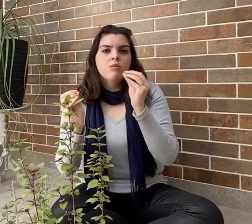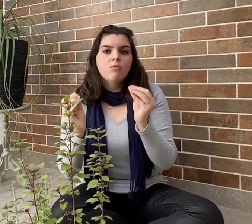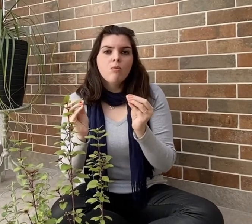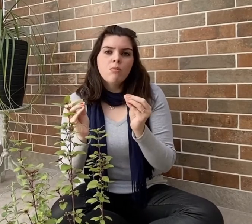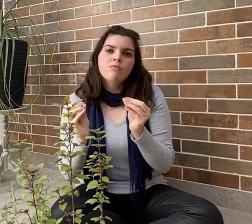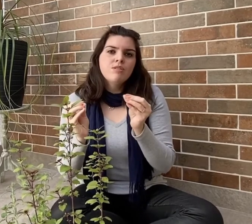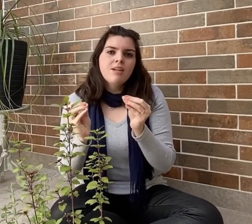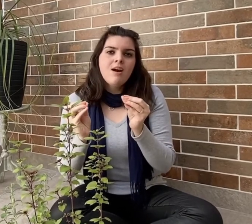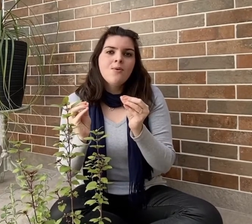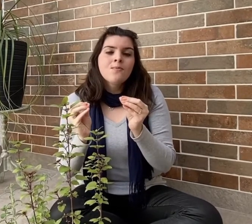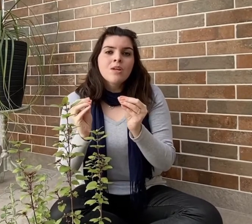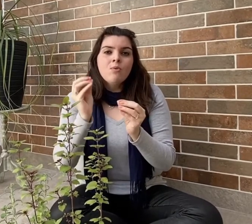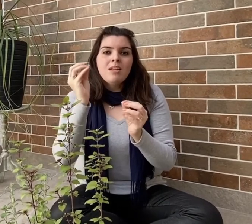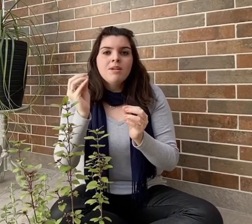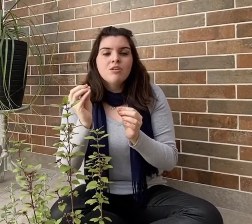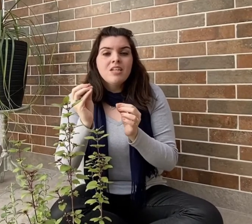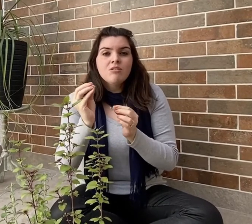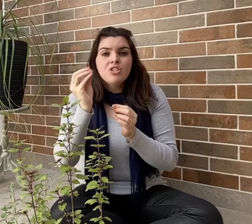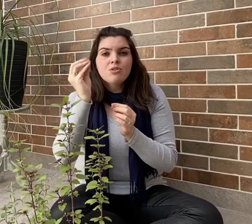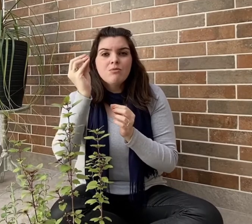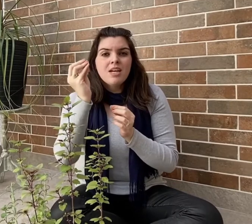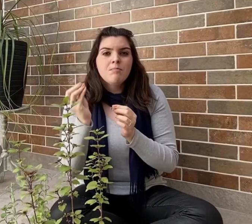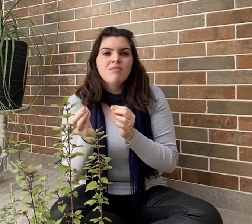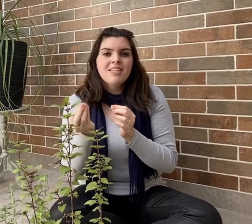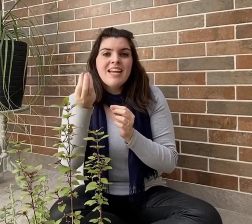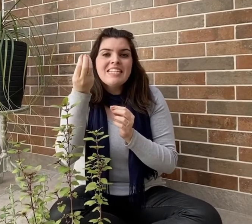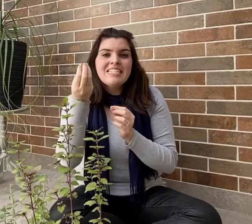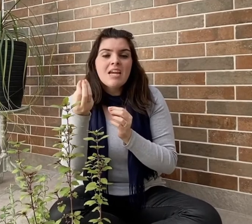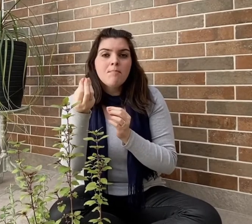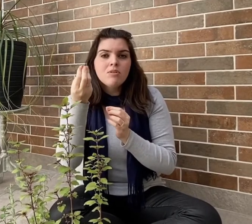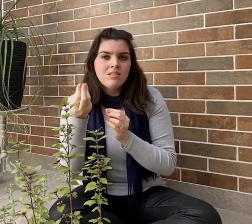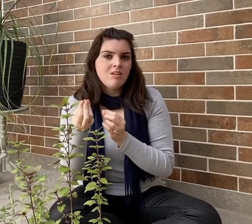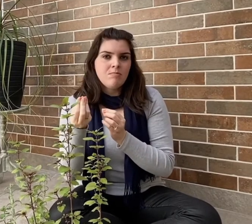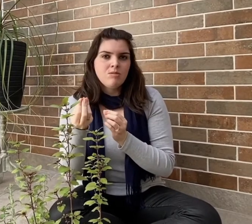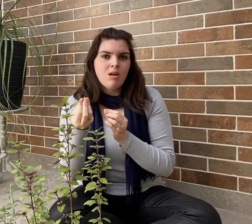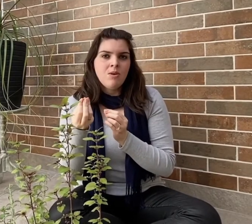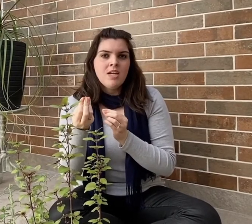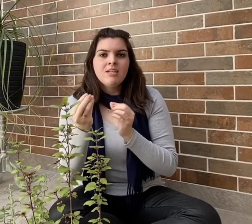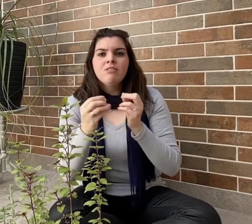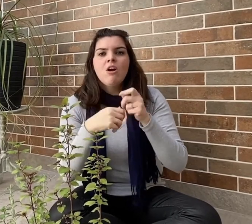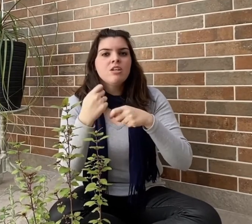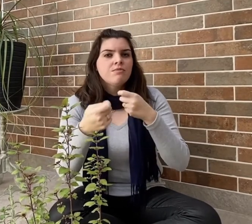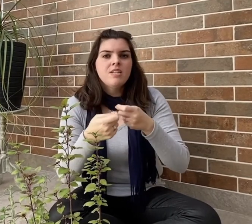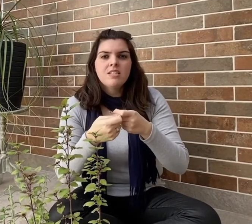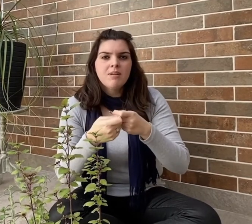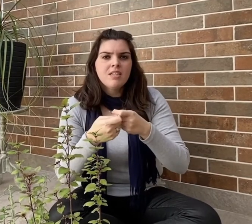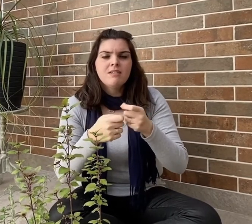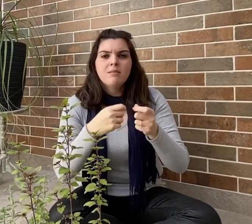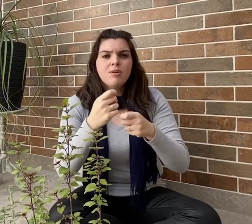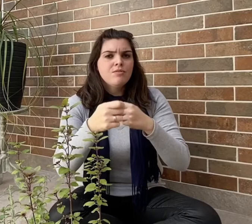com o convencional, o alimento orgânico a gente consegue aproveitar ele 100%, pessoal. Então, na hora de oferecer para a criança, pode